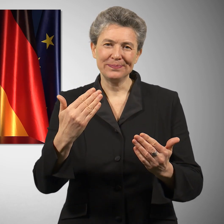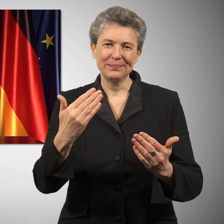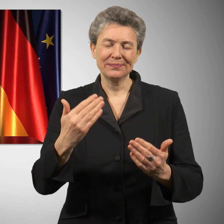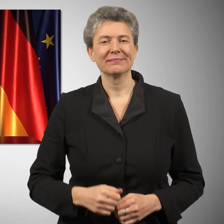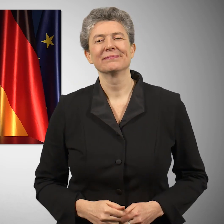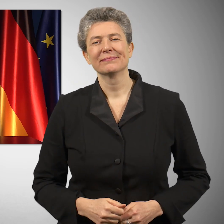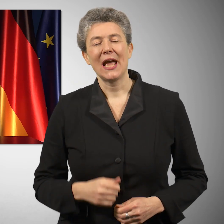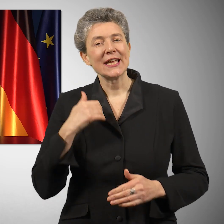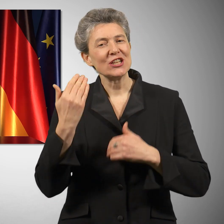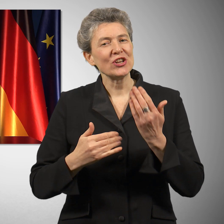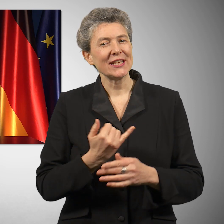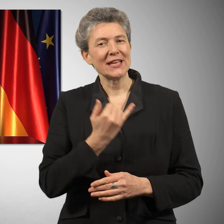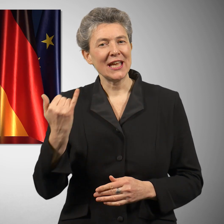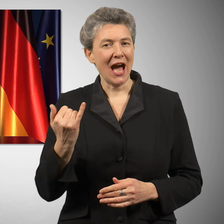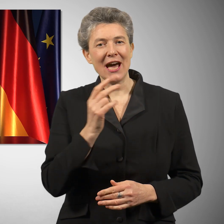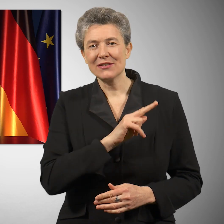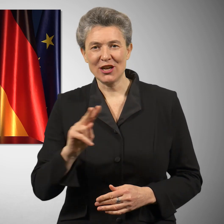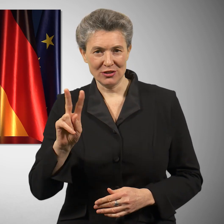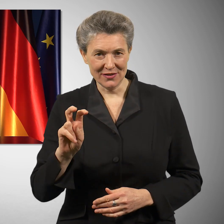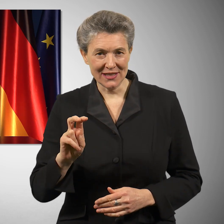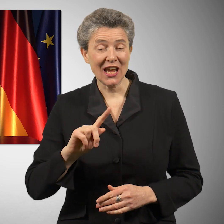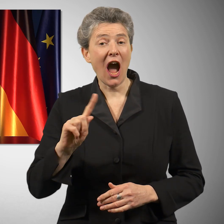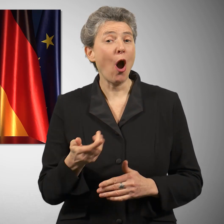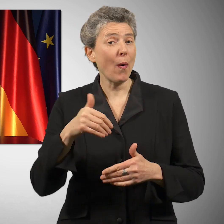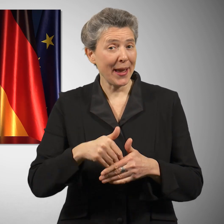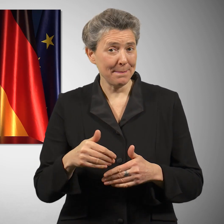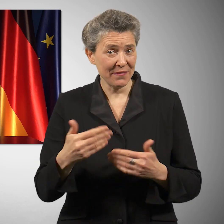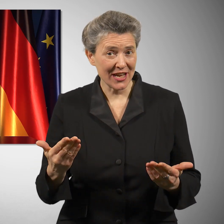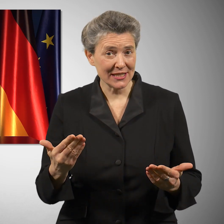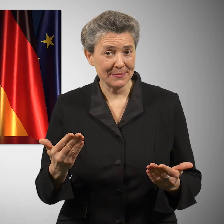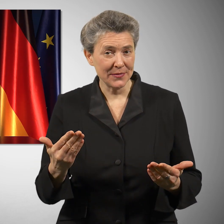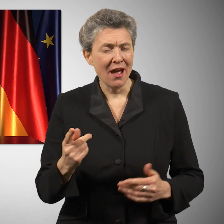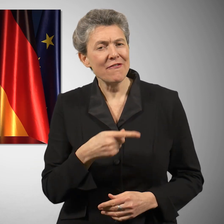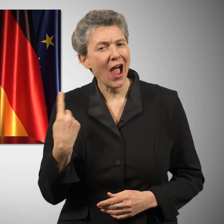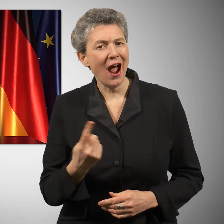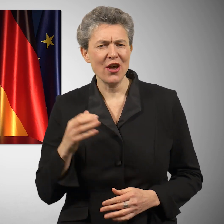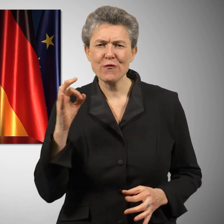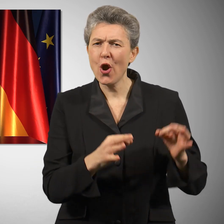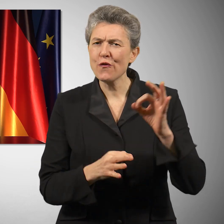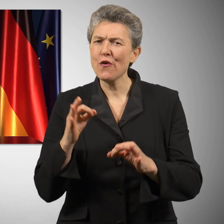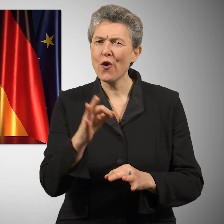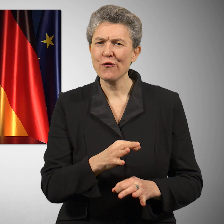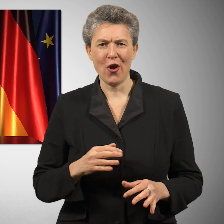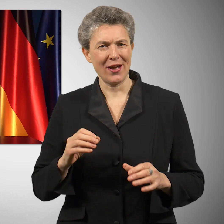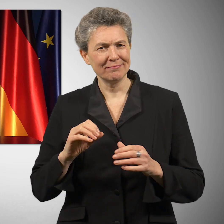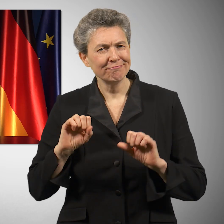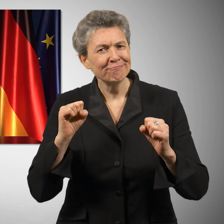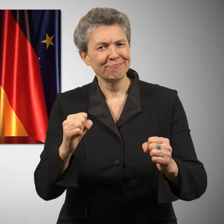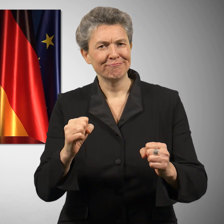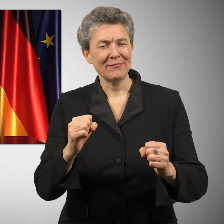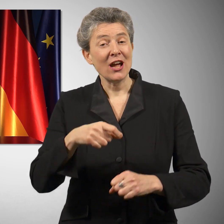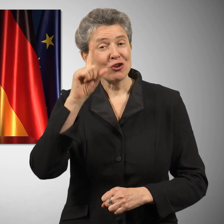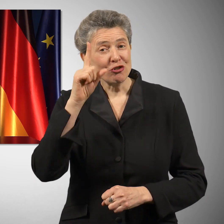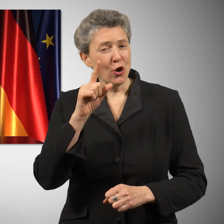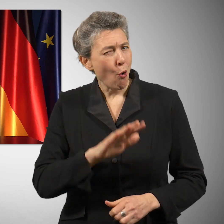danken. Die Geschichte des Jahres 2022 handelt von einem Land, in dem wir uns für andere